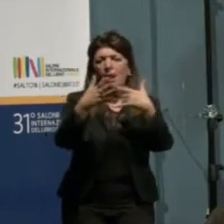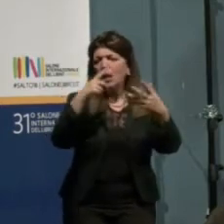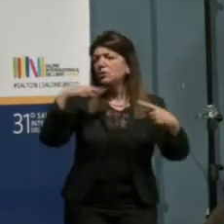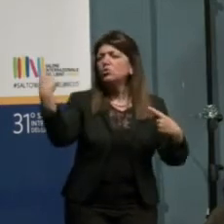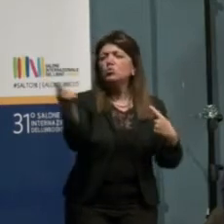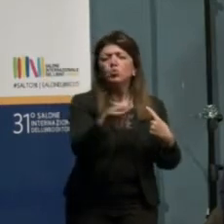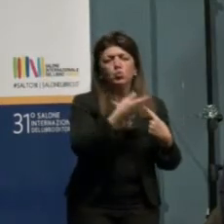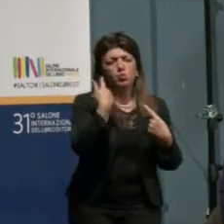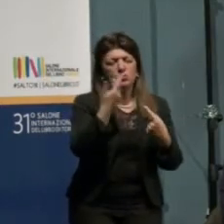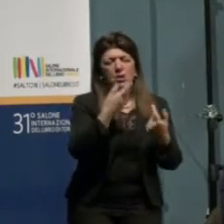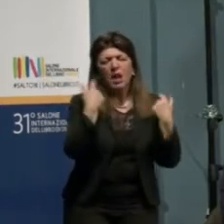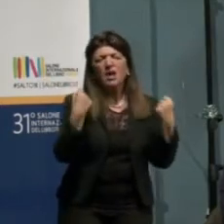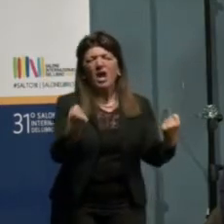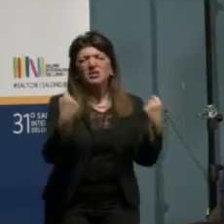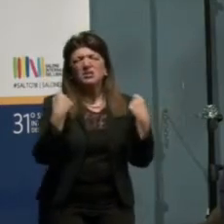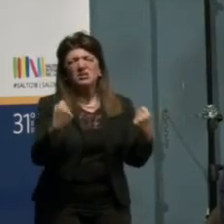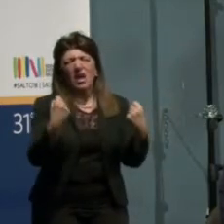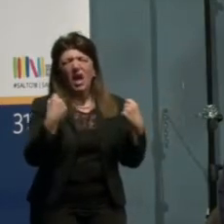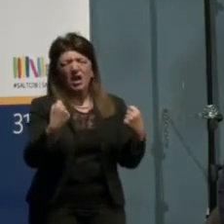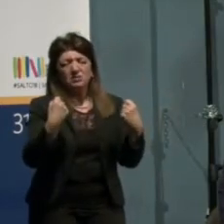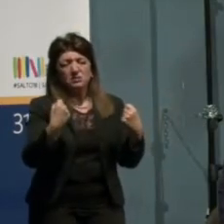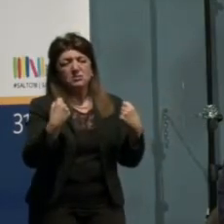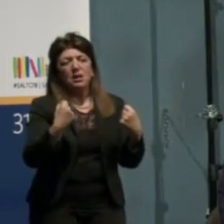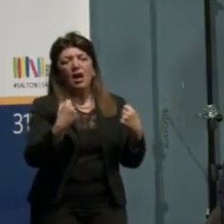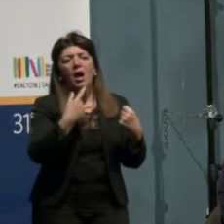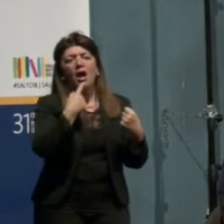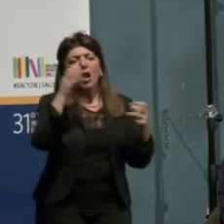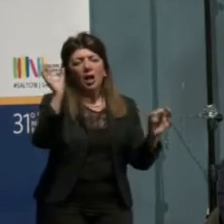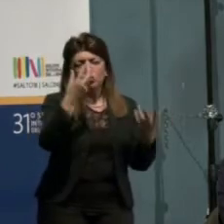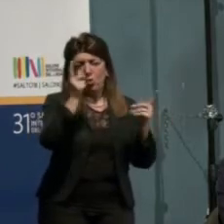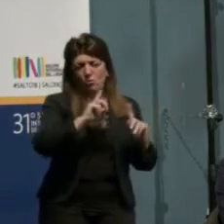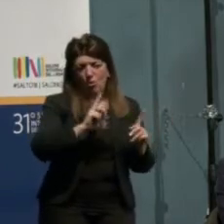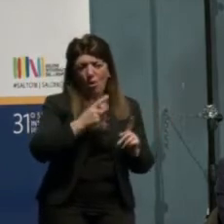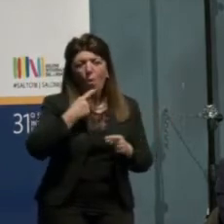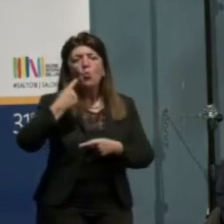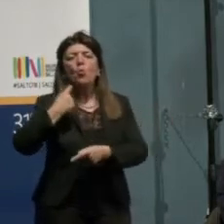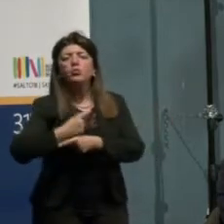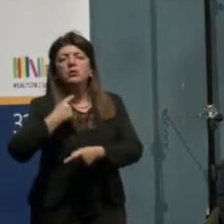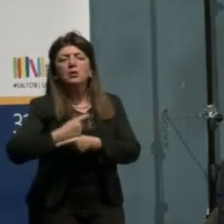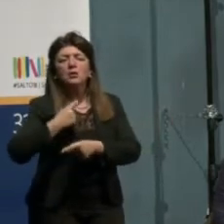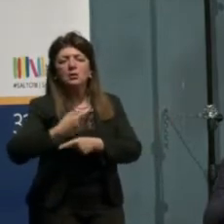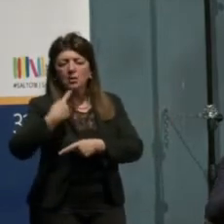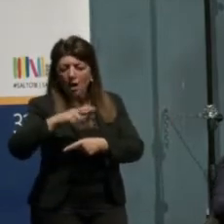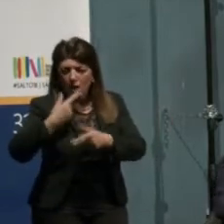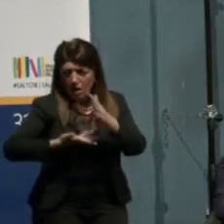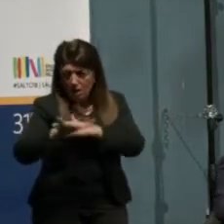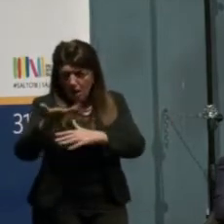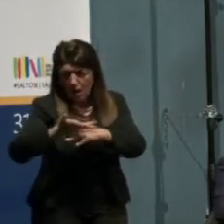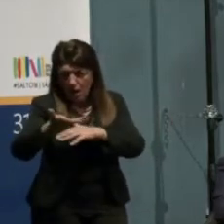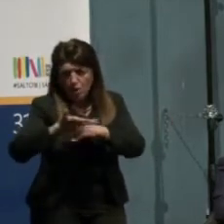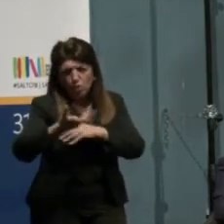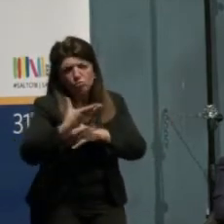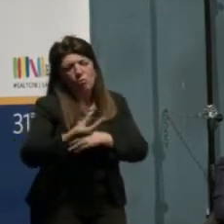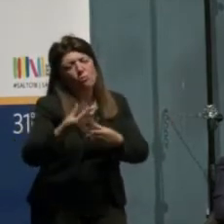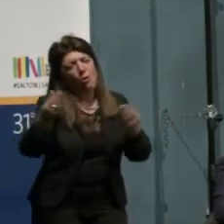resistenza della non casualità della futilità diciamo delle cose che raccontiamo a guardate che questo è molto importante perché anche